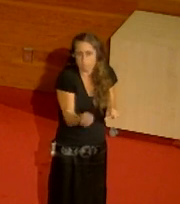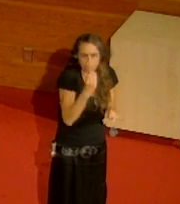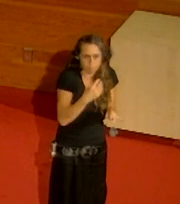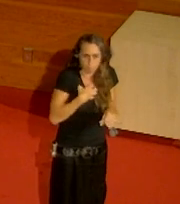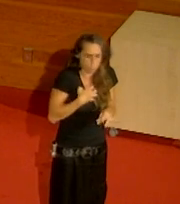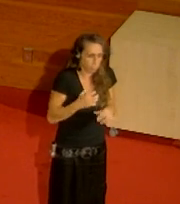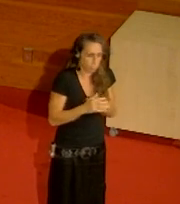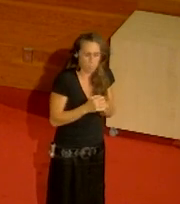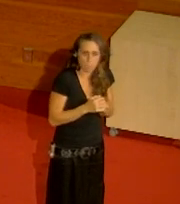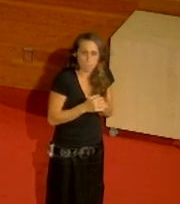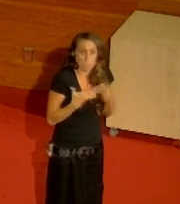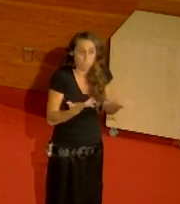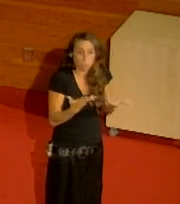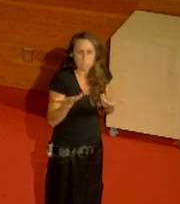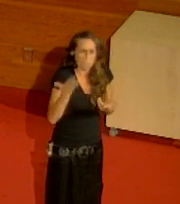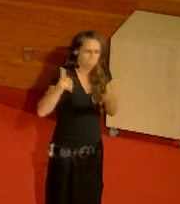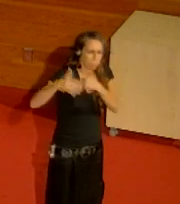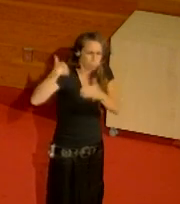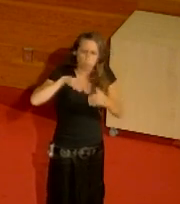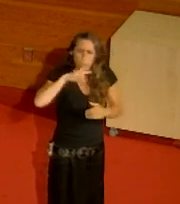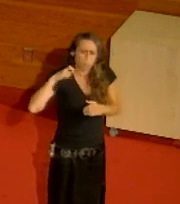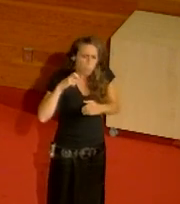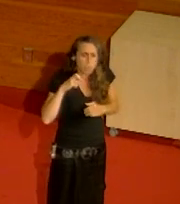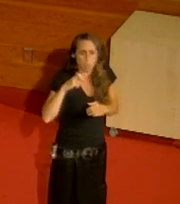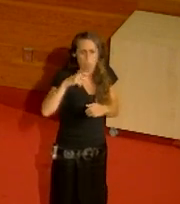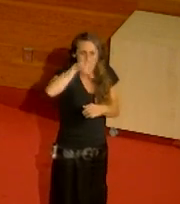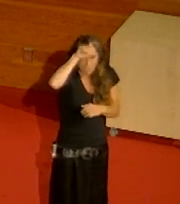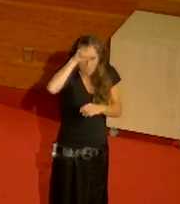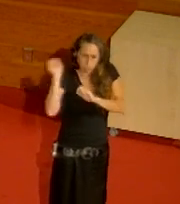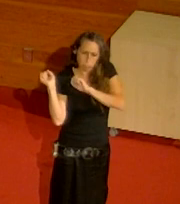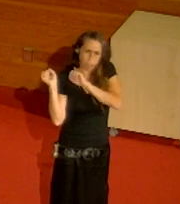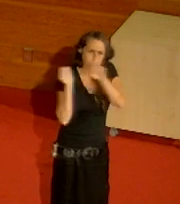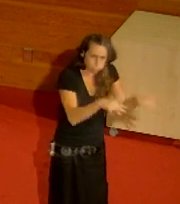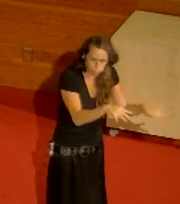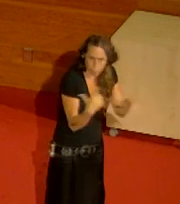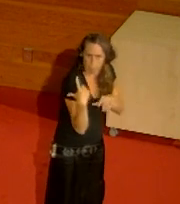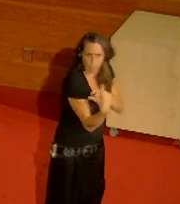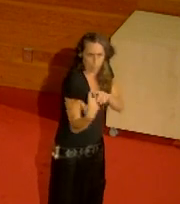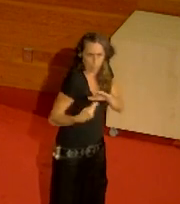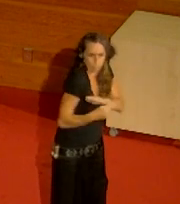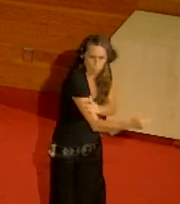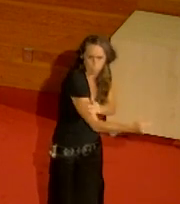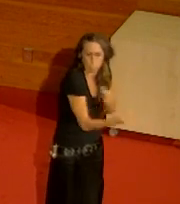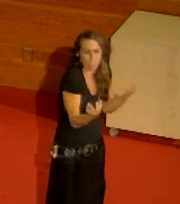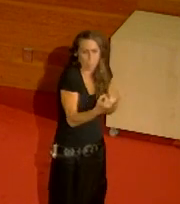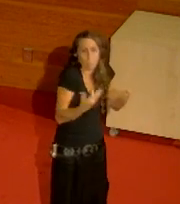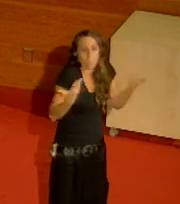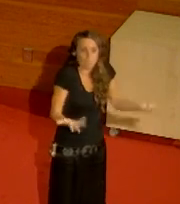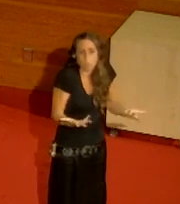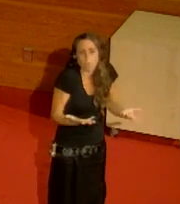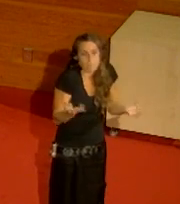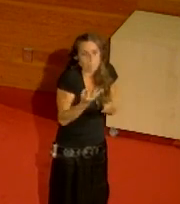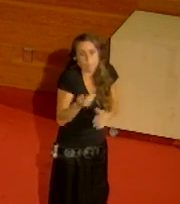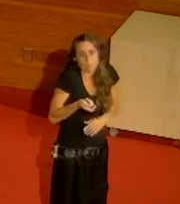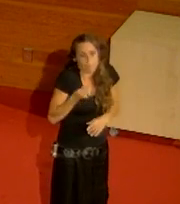hace muchos años en tuvieron que huir de Egipto y se tuvieron que ir con el pan sin que se fermentara entonces de ahí viene la tradición de que no se pueden